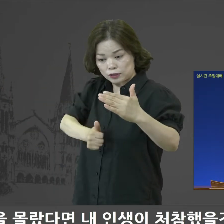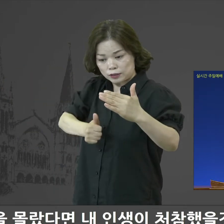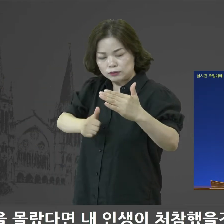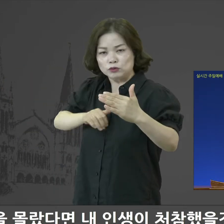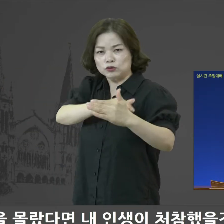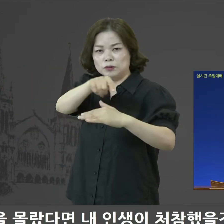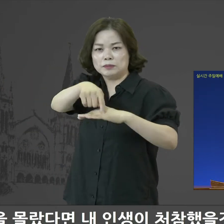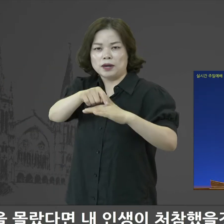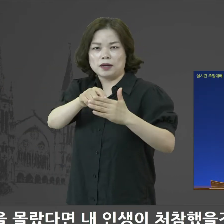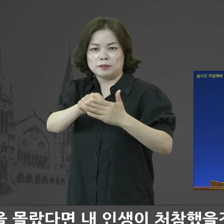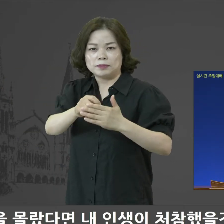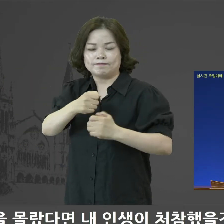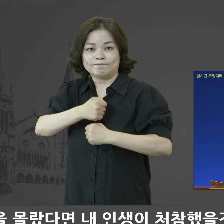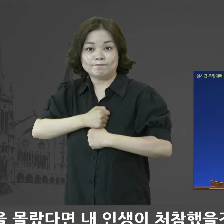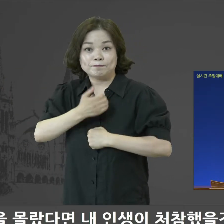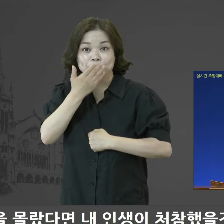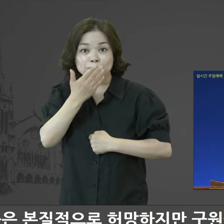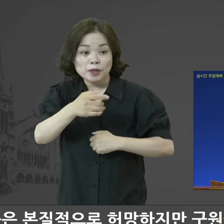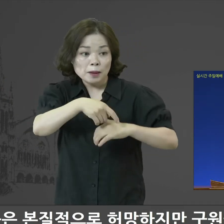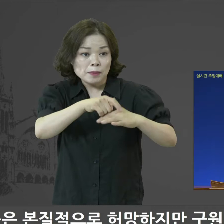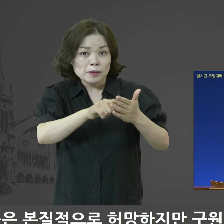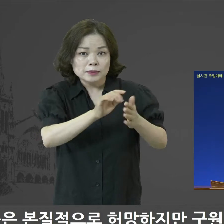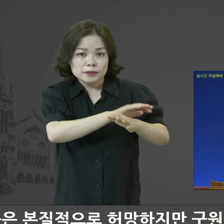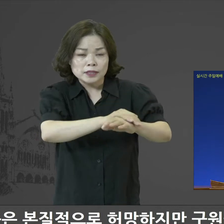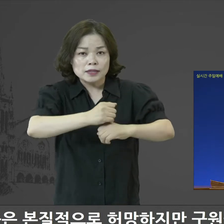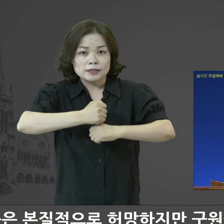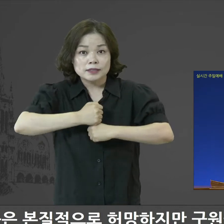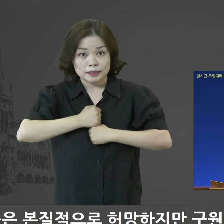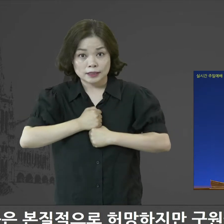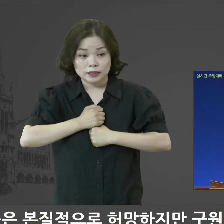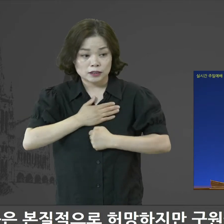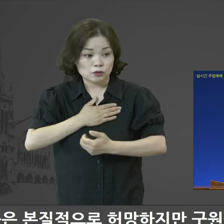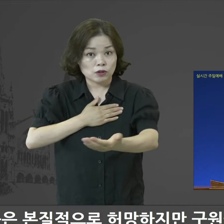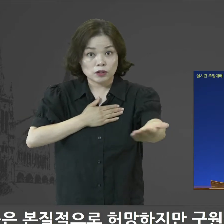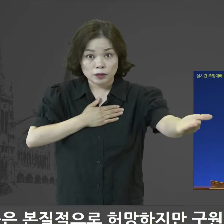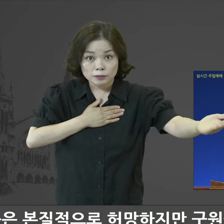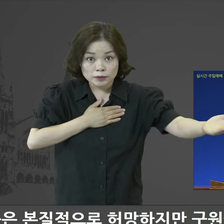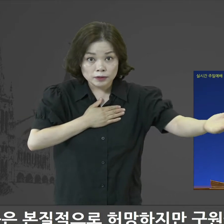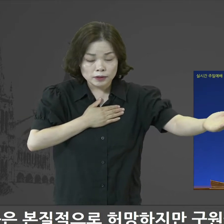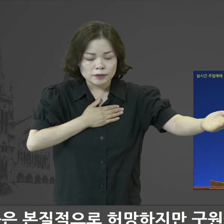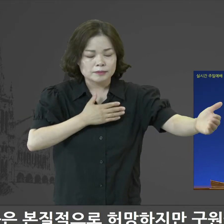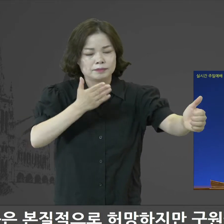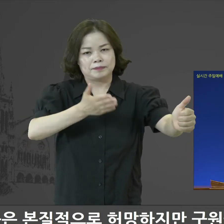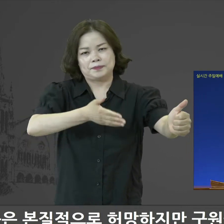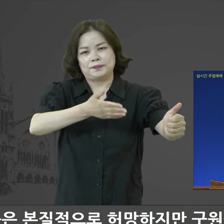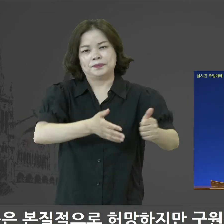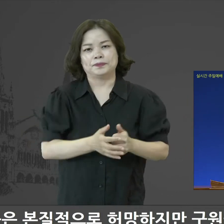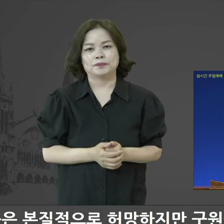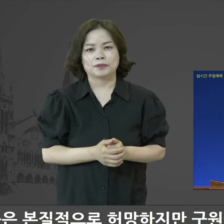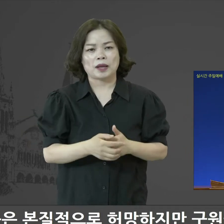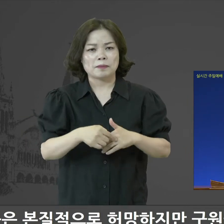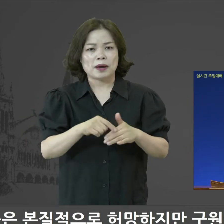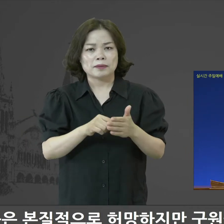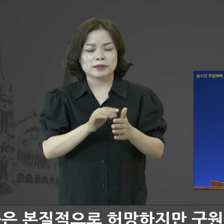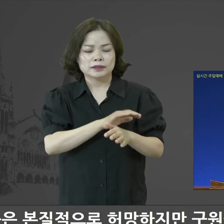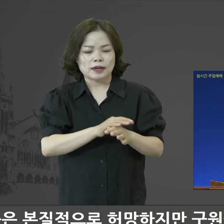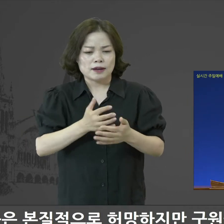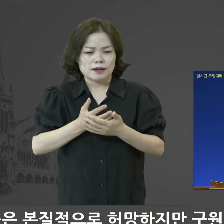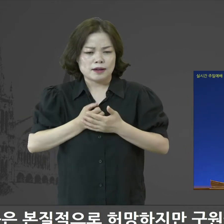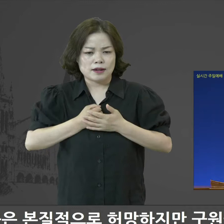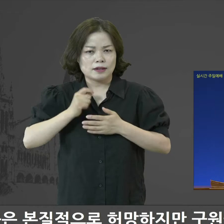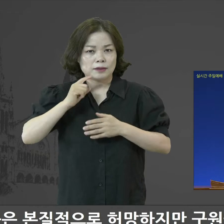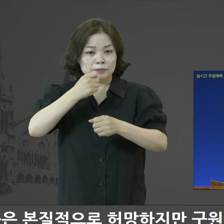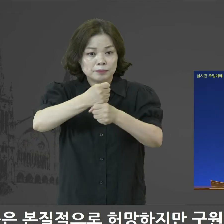겁니다. 사랑하는 성도 여러분, 마음을 잘 지키실 수 있는 저와 여러분 되기를 바랍니다. 마음을 잘 갖고